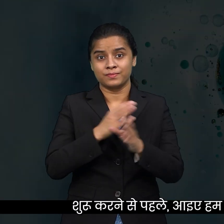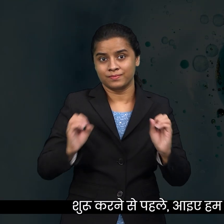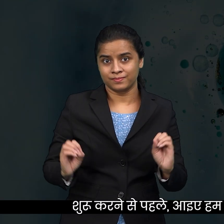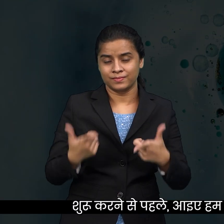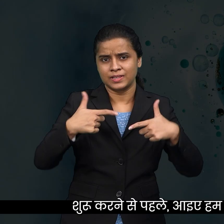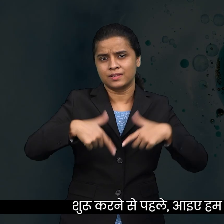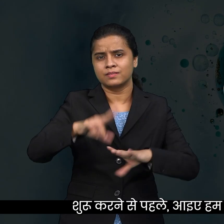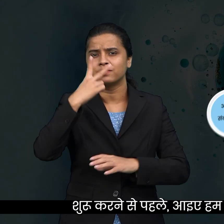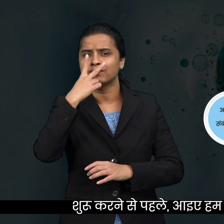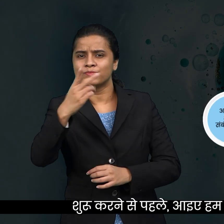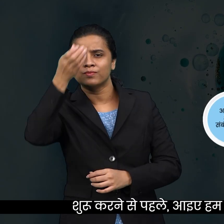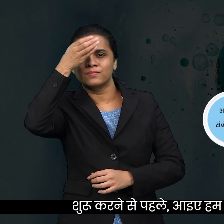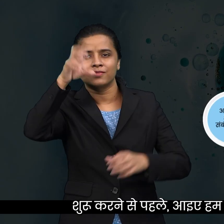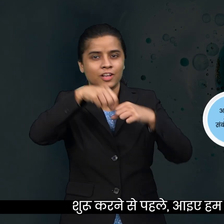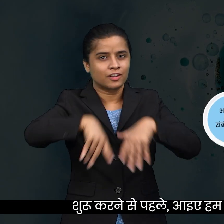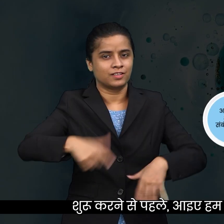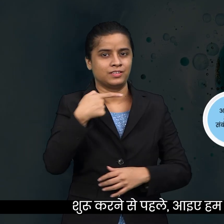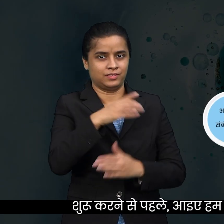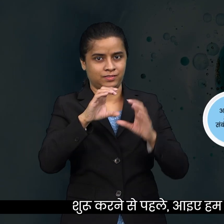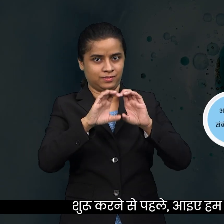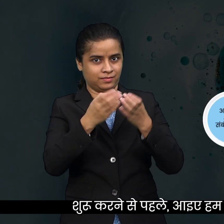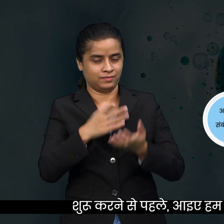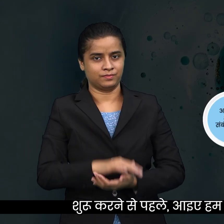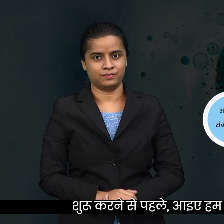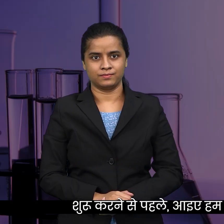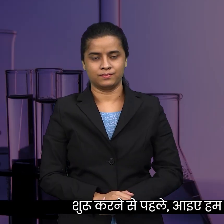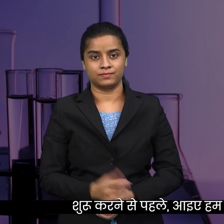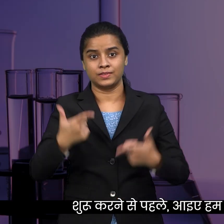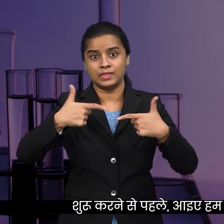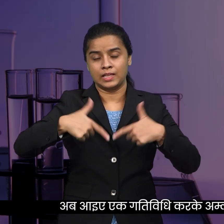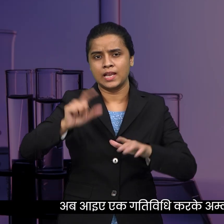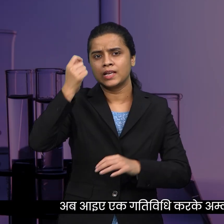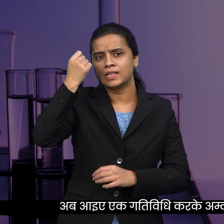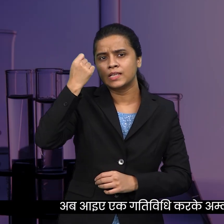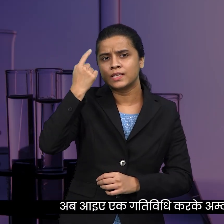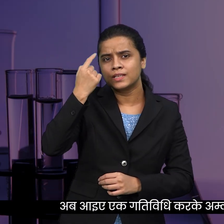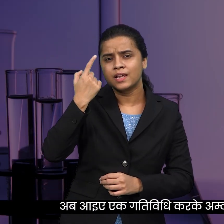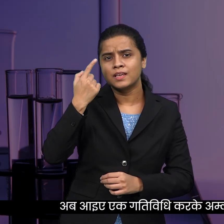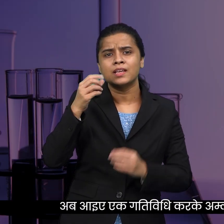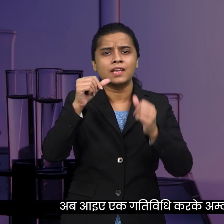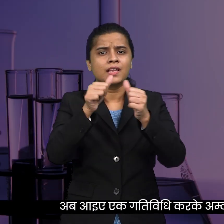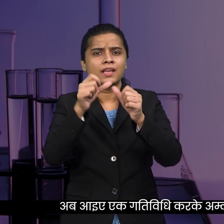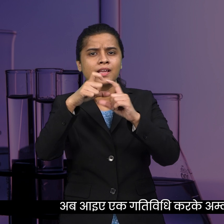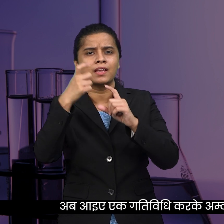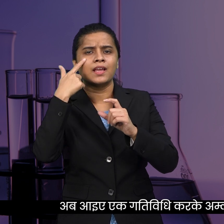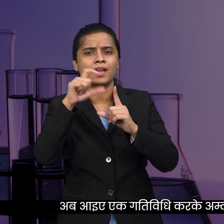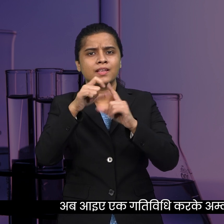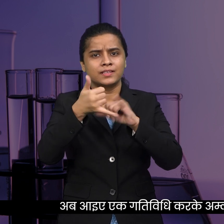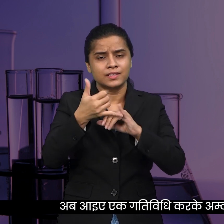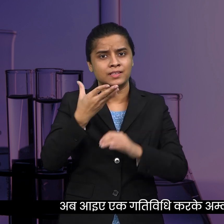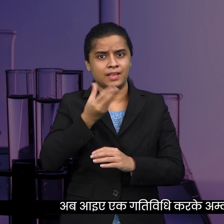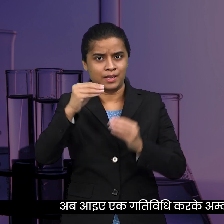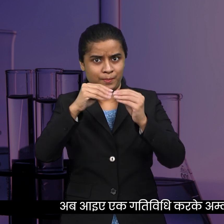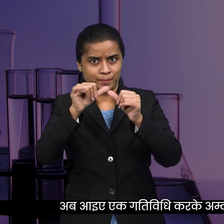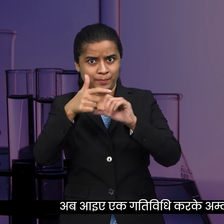शुरू करने से पहले आइए हम इस सत्र के अवधारणा मानचित्र को देखें। अब आइए एक गतिविधि करके